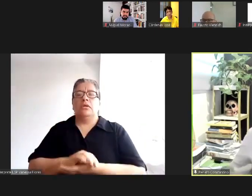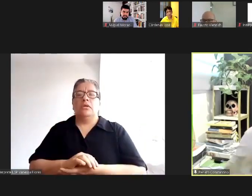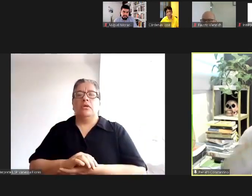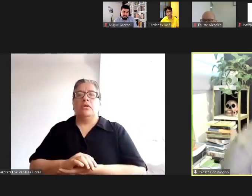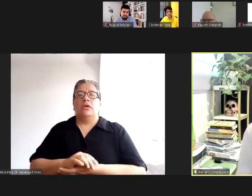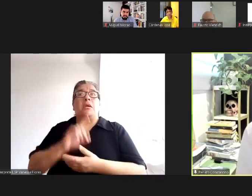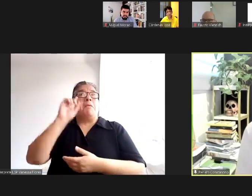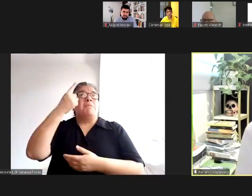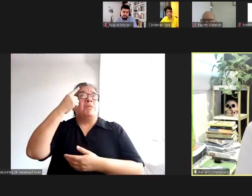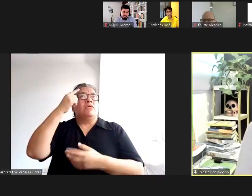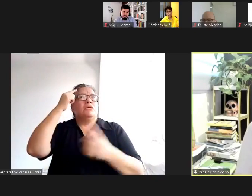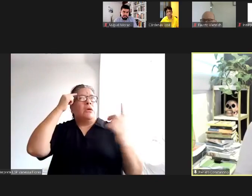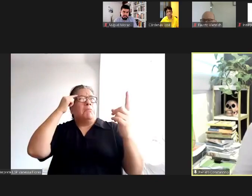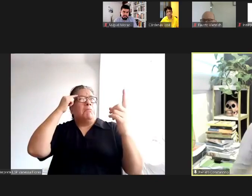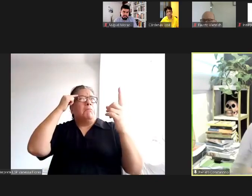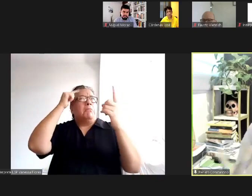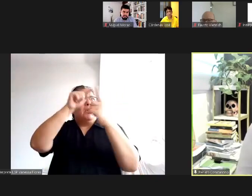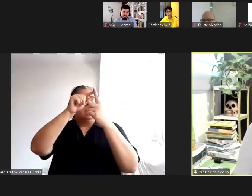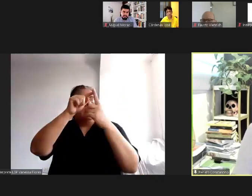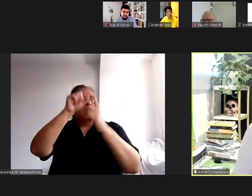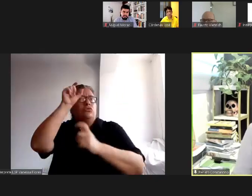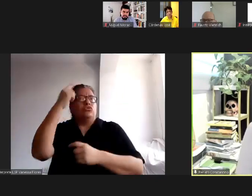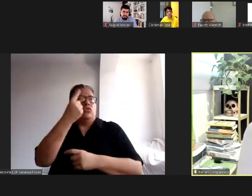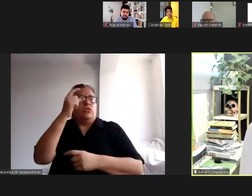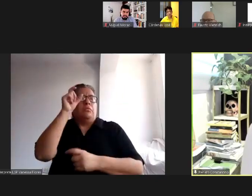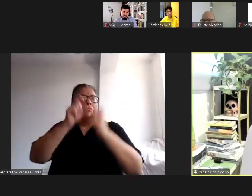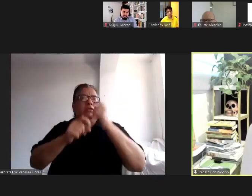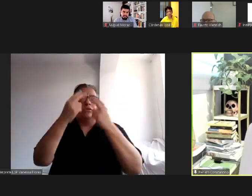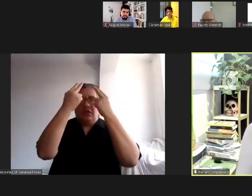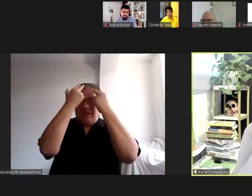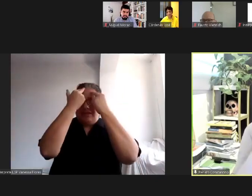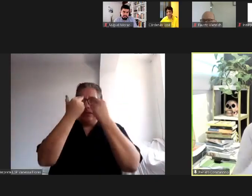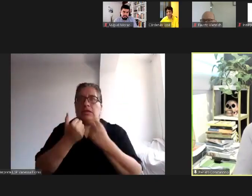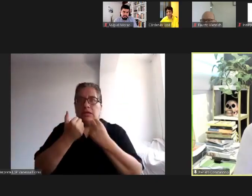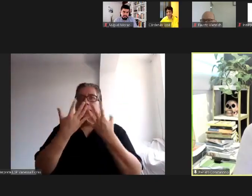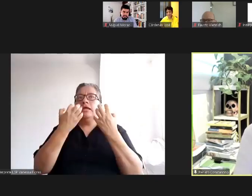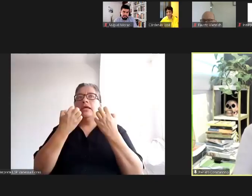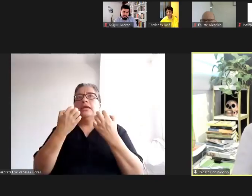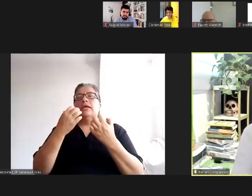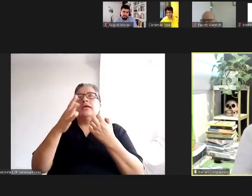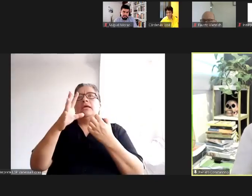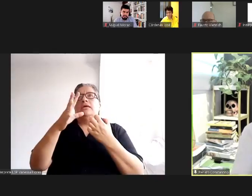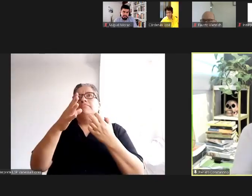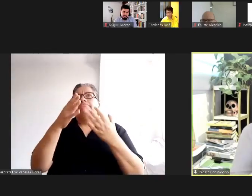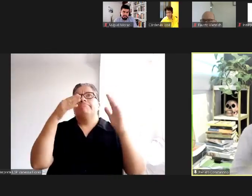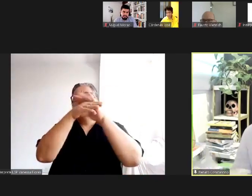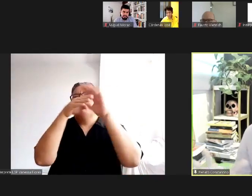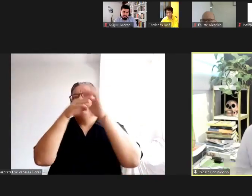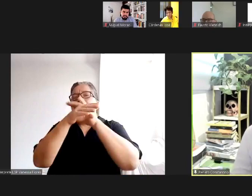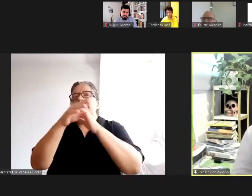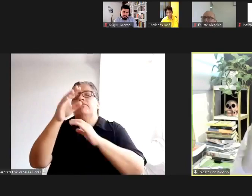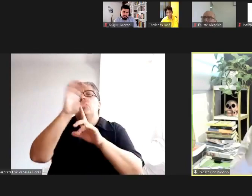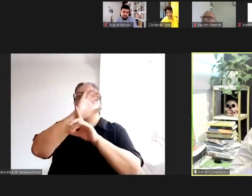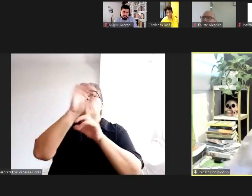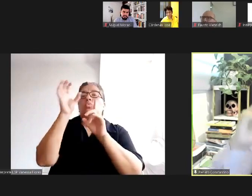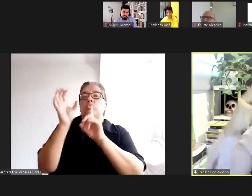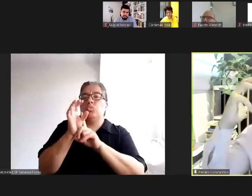Personas ciegas que querían acceder a la cultura, y entonces casi que la analogía rápida era